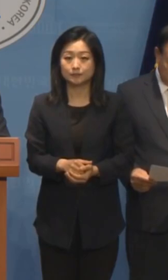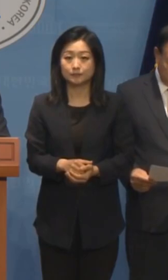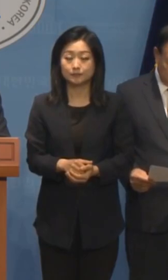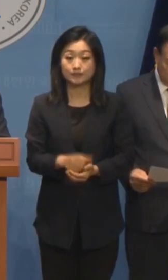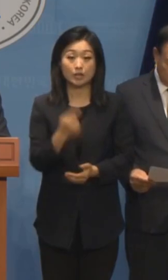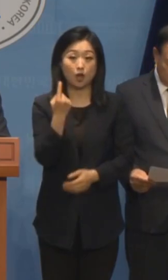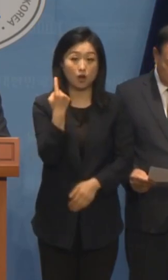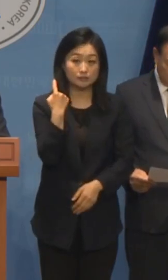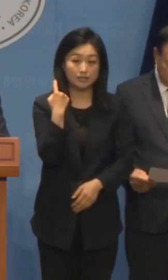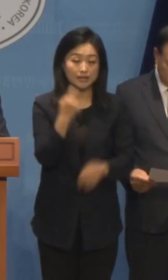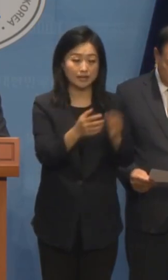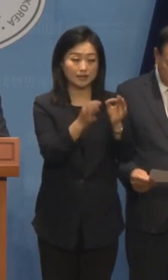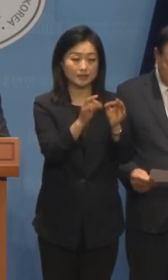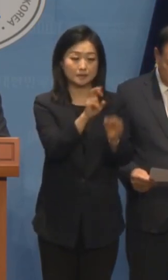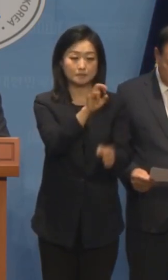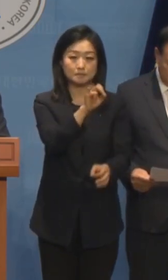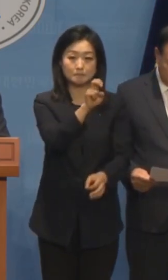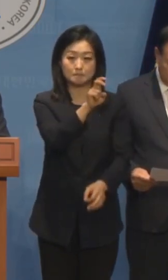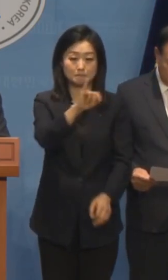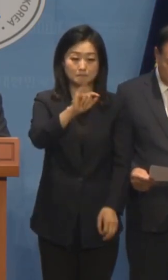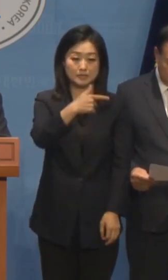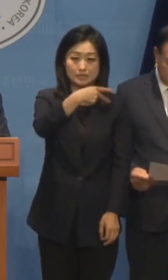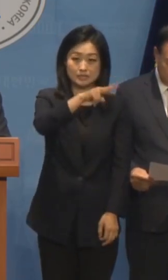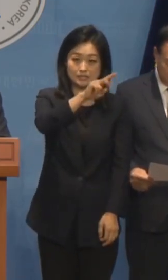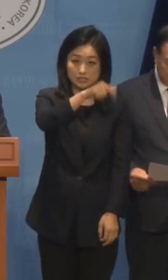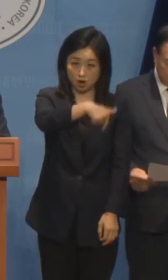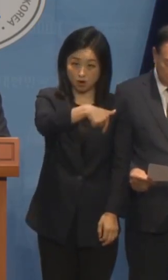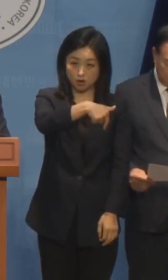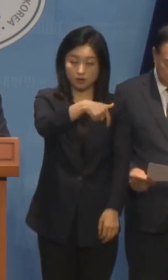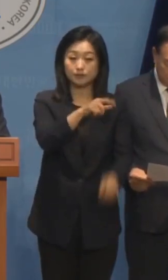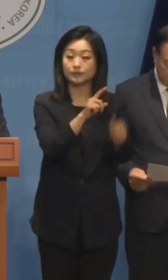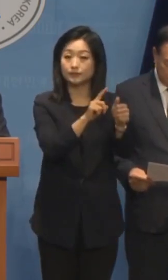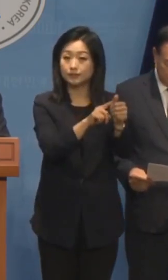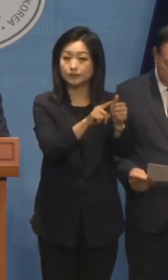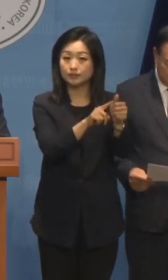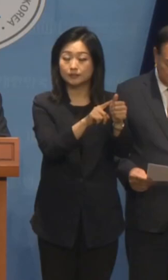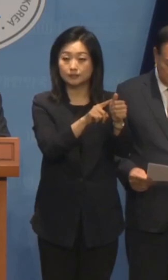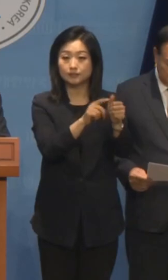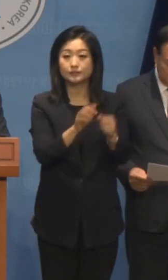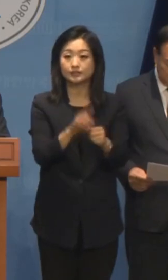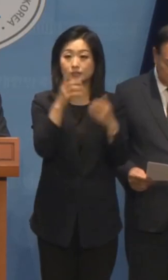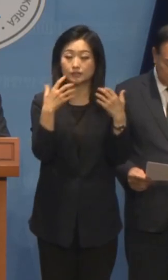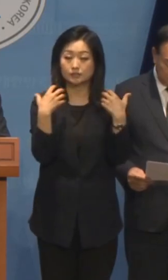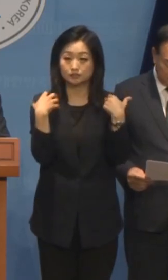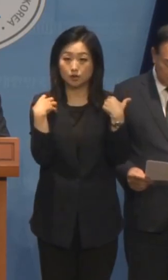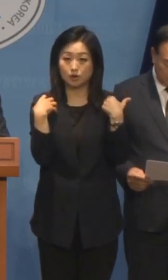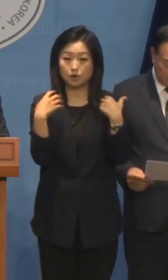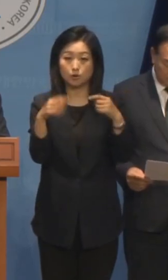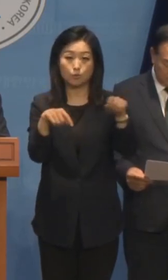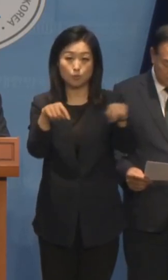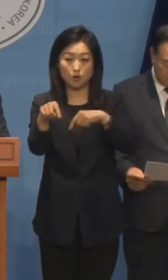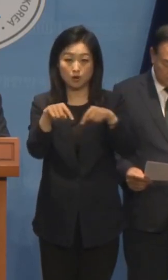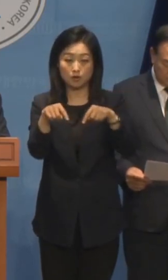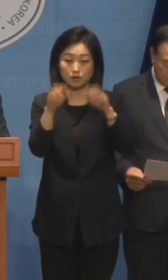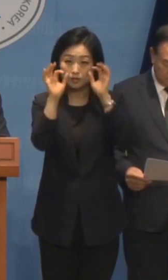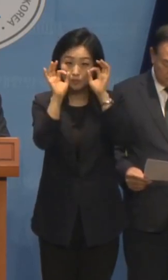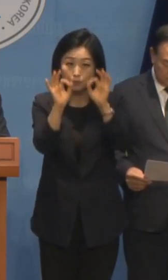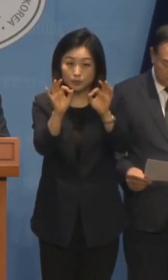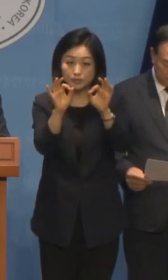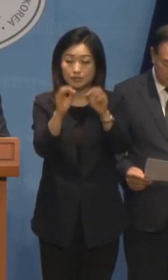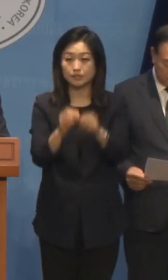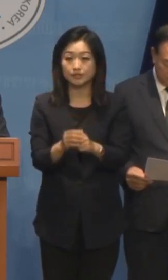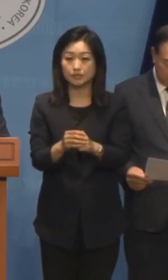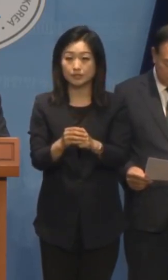이어 어제 김민석 최고위원은 최근 정권 흐름의 핵심은 국지전과 북풍 조성을 연대에